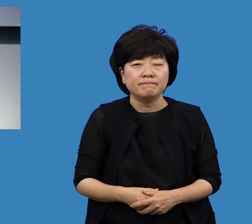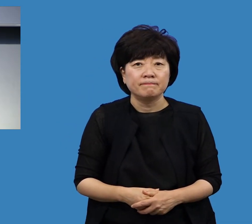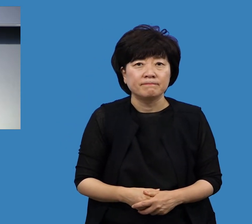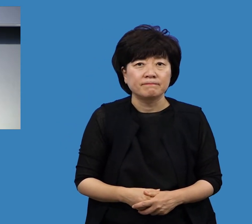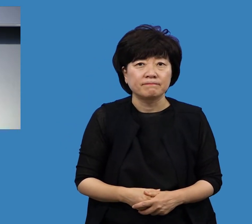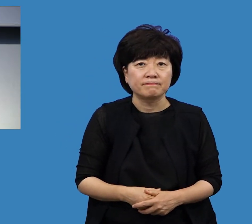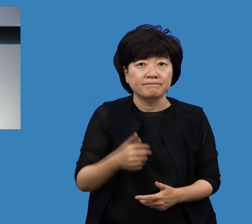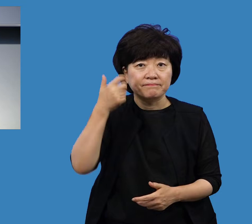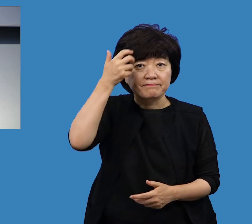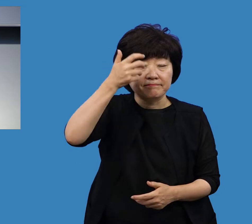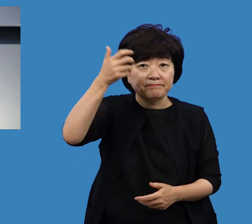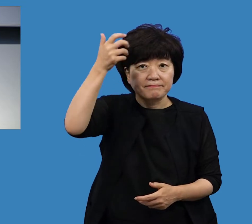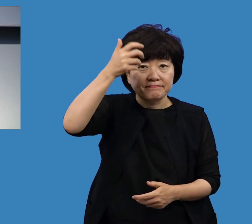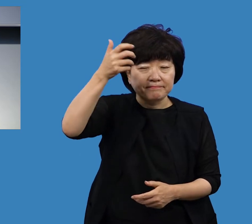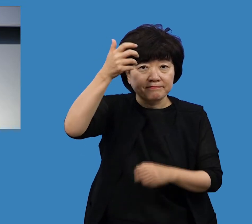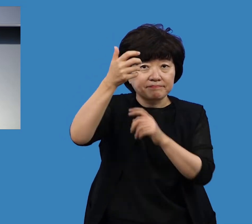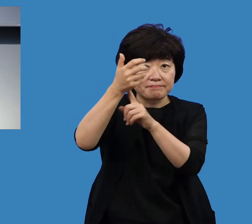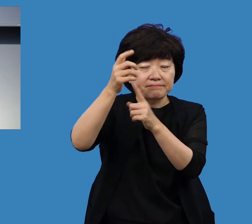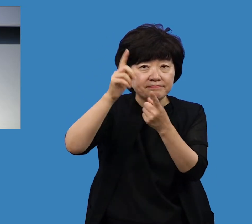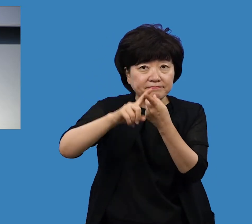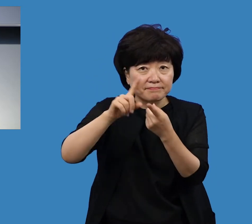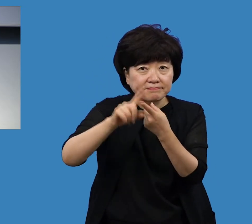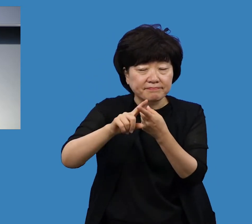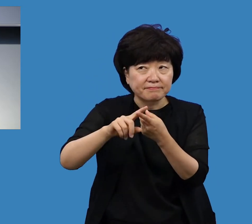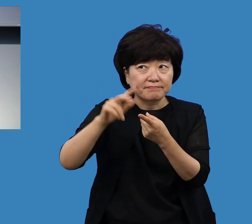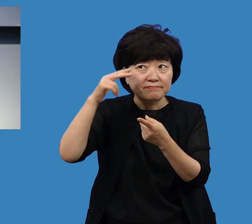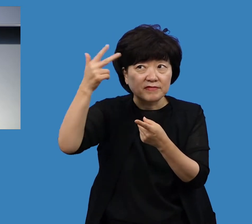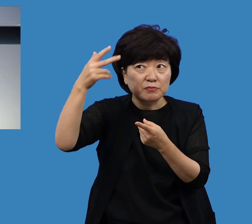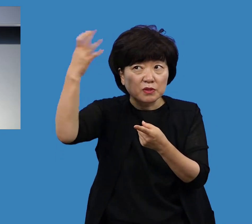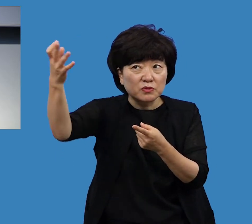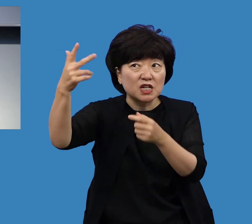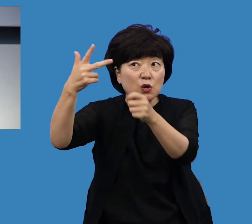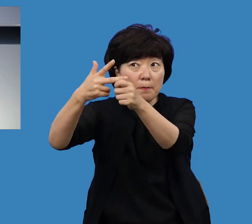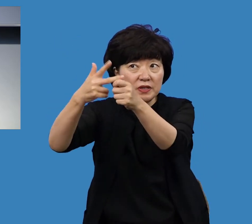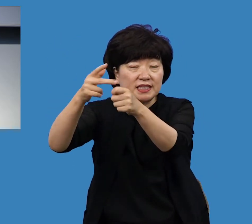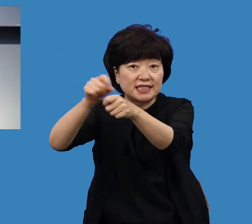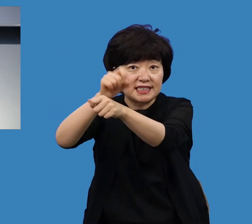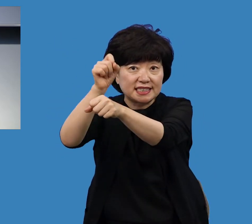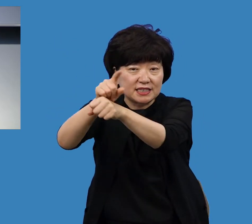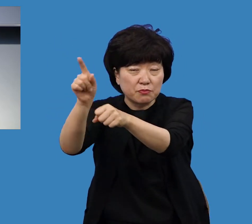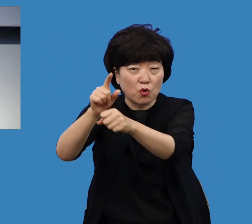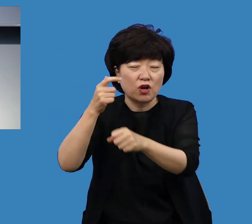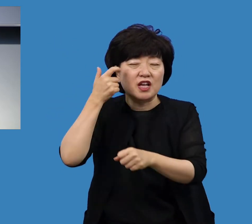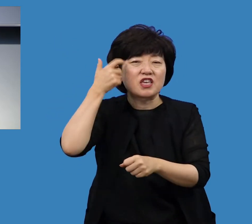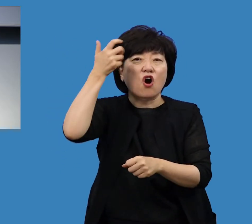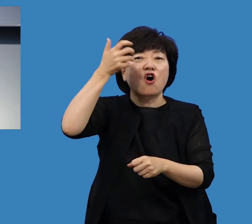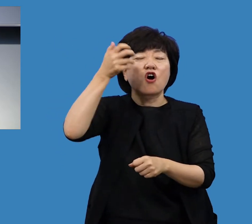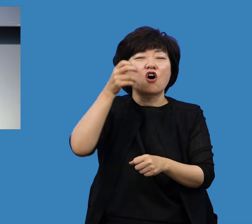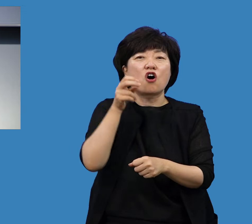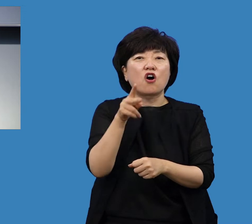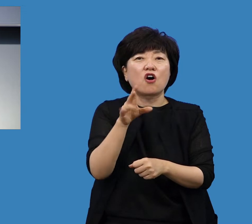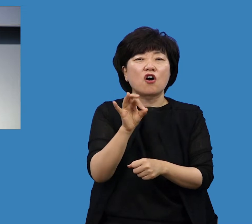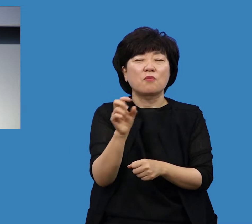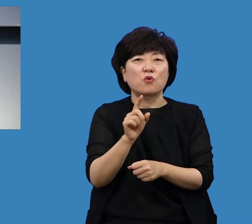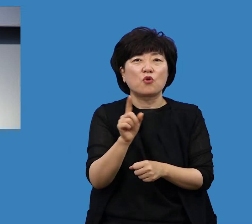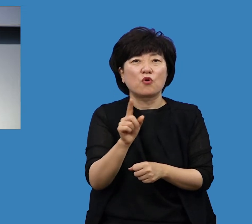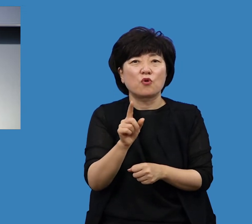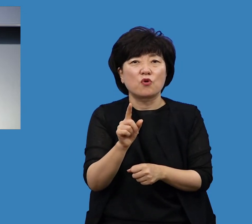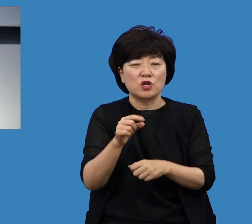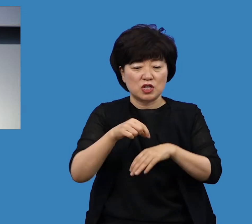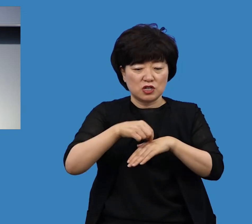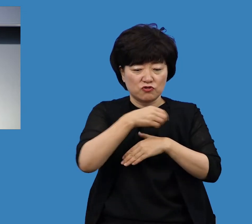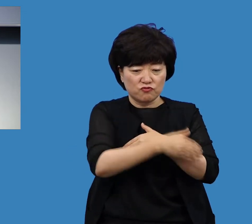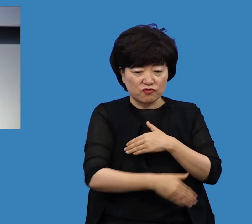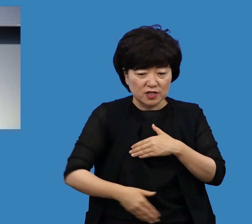영에 대한 7번째 특징, 다음 주에 살펴볼 텐데, 이것에 의하면 영이라고 하는 것은